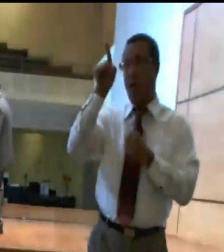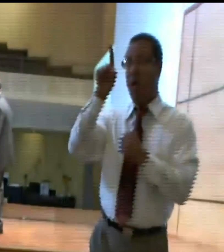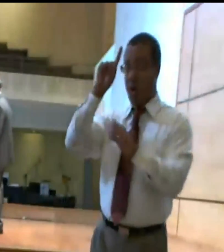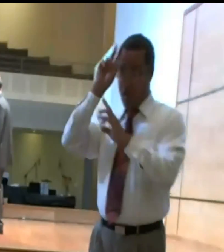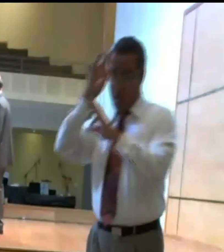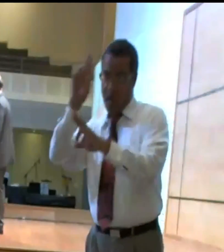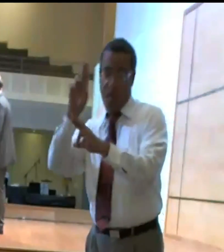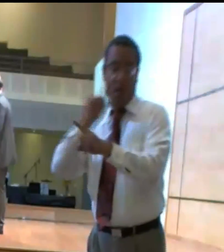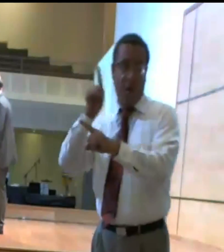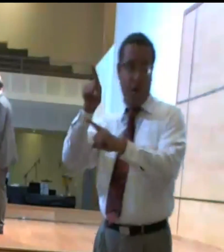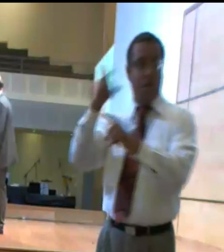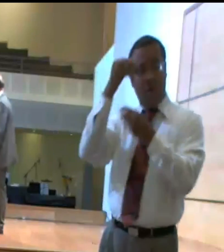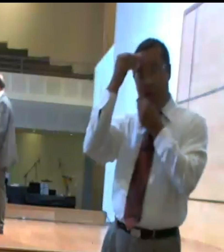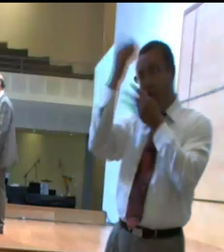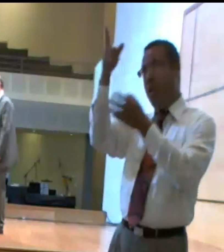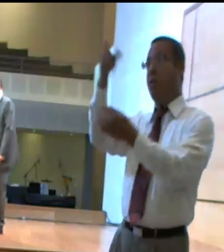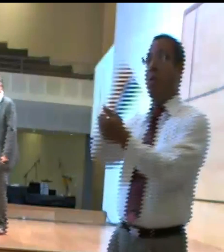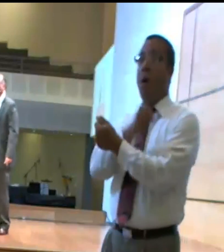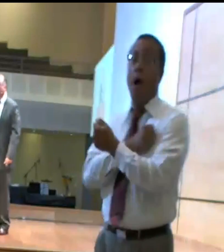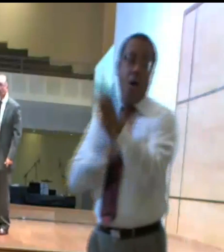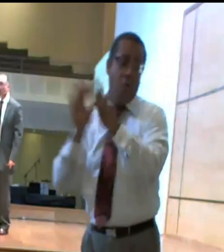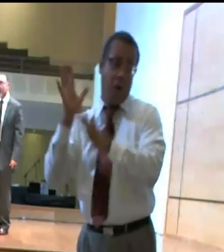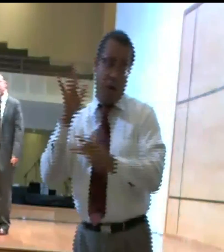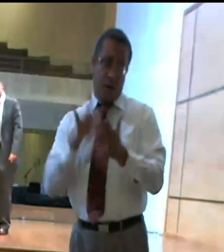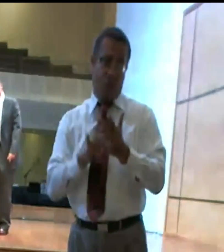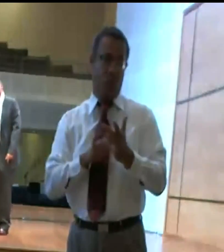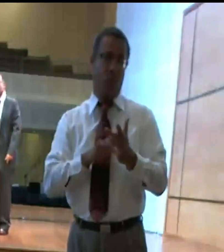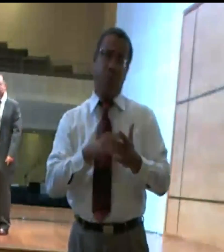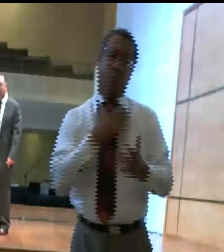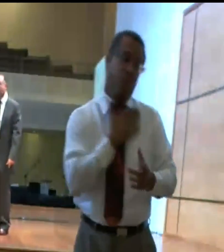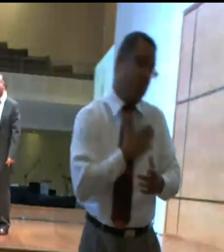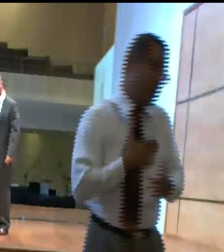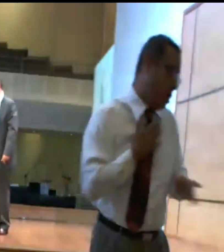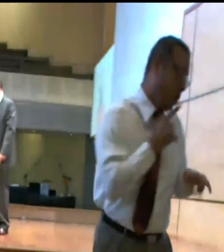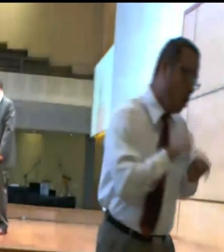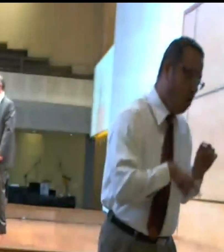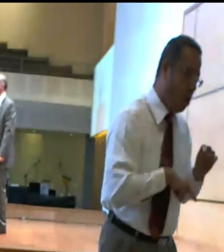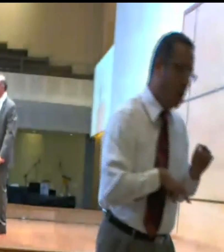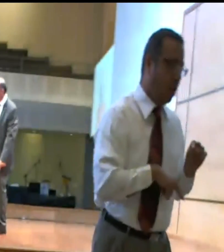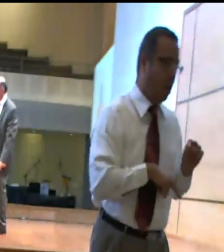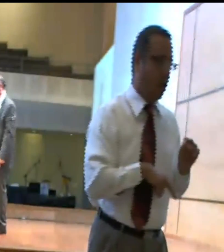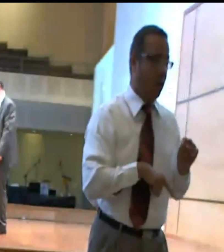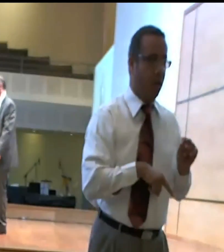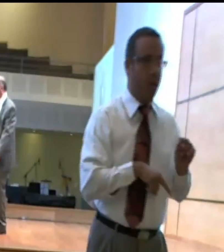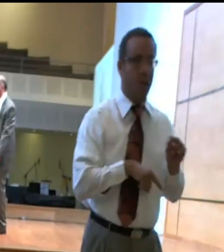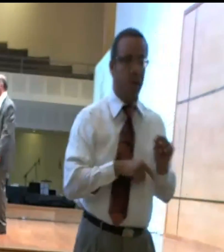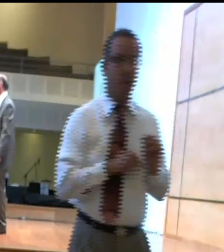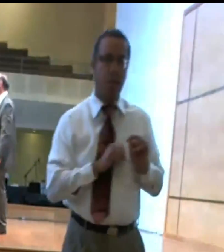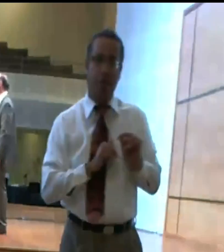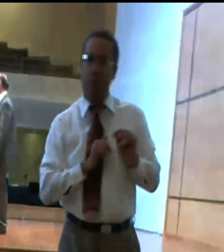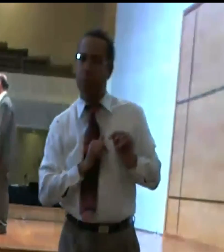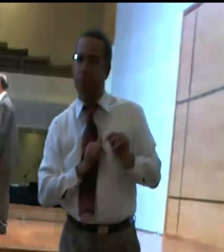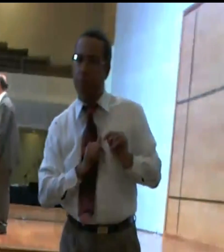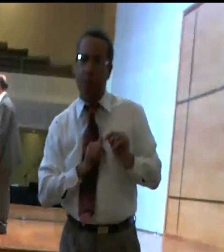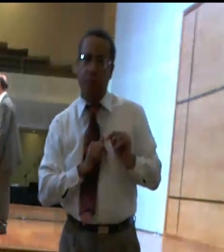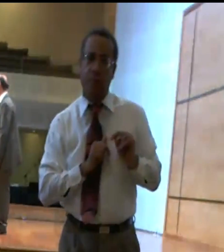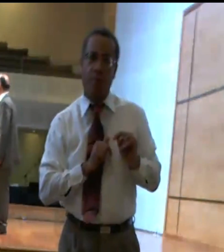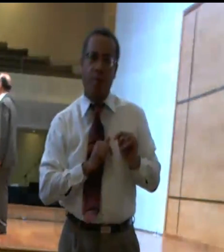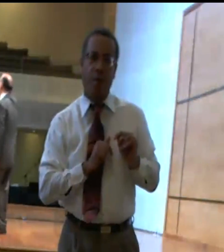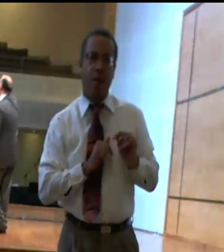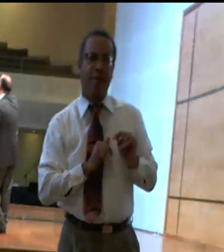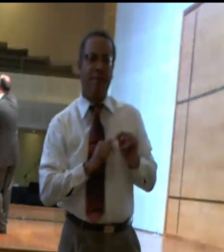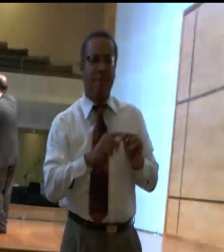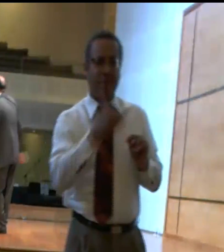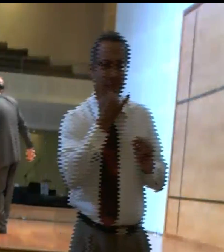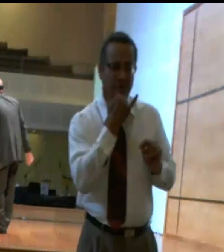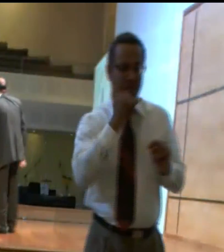autoridad del rey. Sin embargo, tanto Pablo como Pedro murieron martirizados por no obedecer al rey.